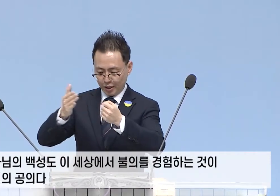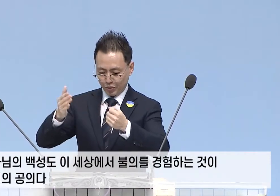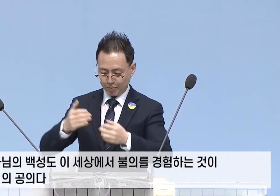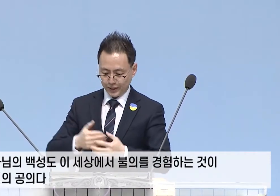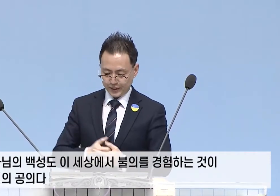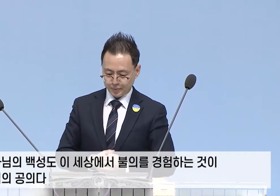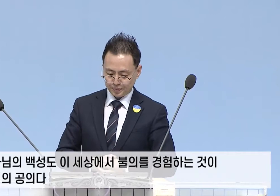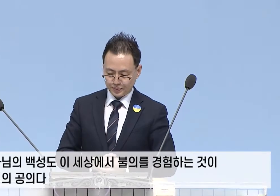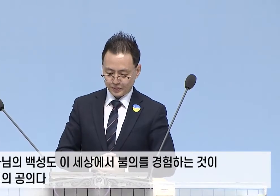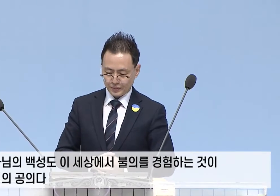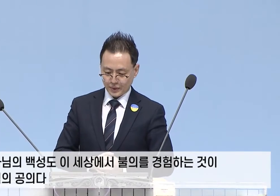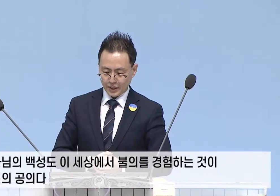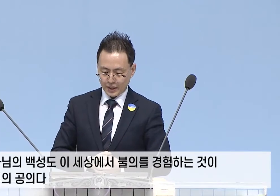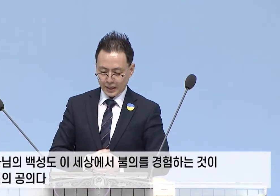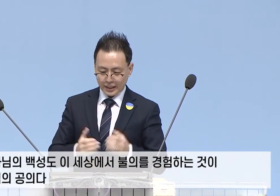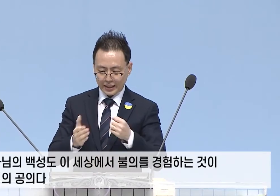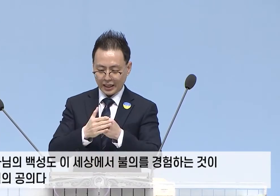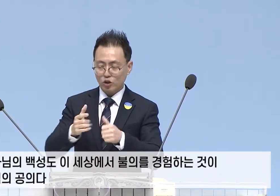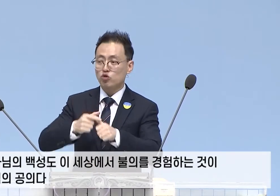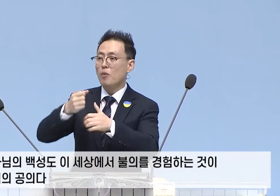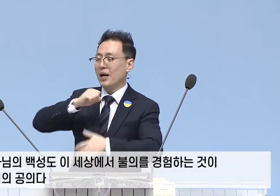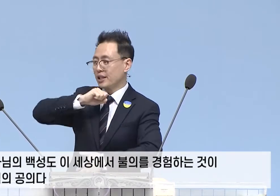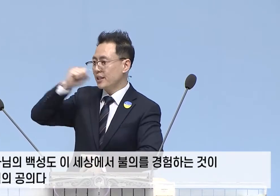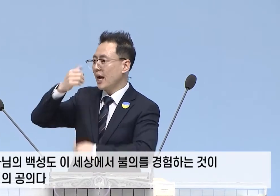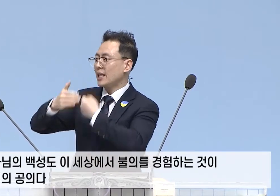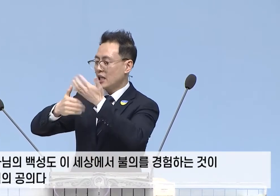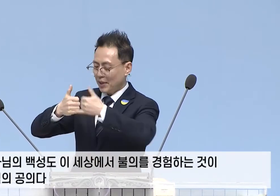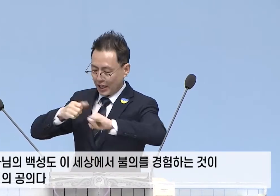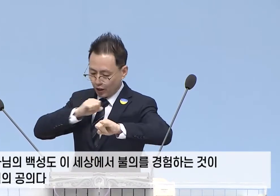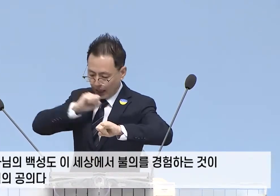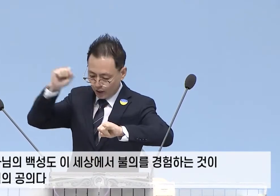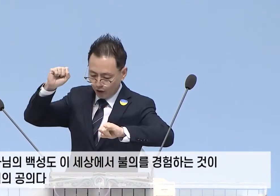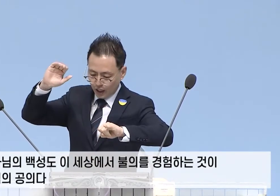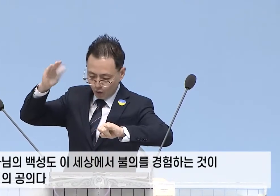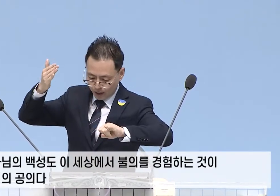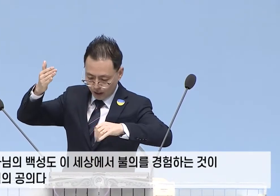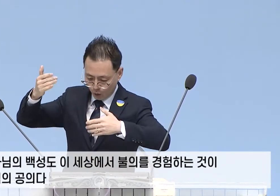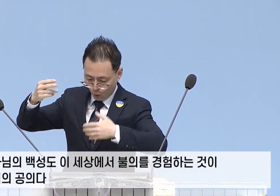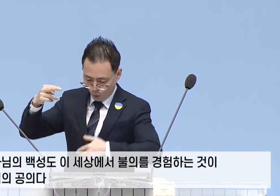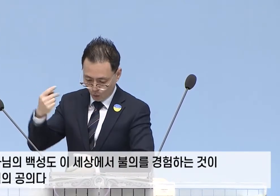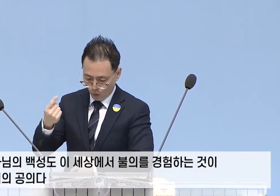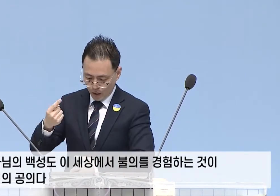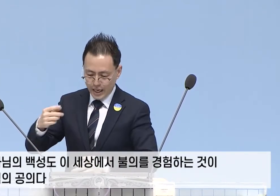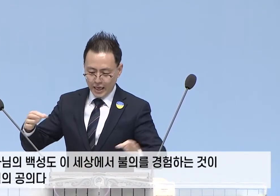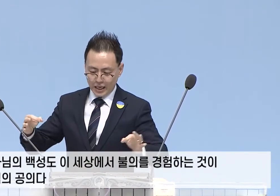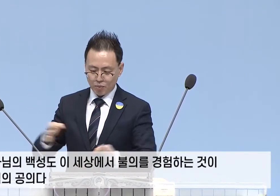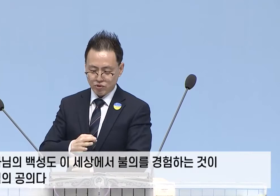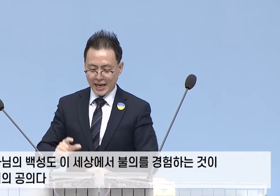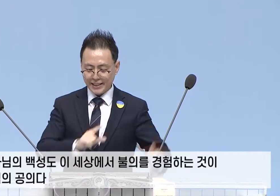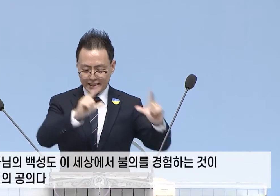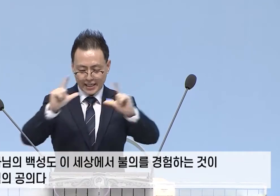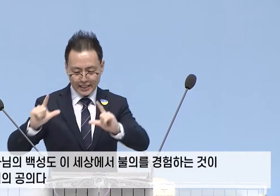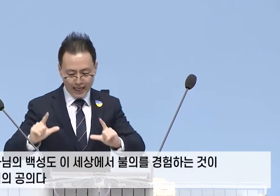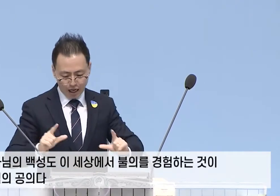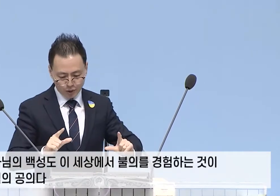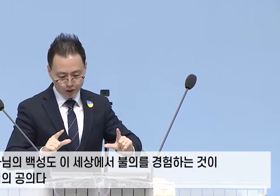때문입니다. 따라서 구원받은 하나님의 자녀가 되었다고 하더라도 이 불의한 세상을